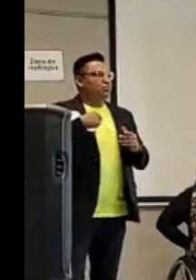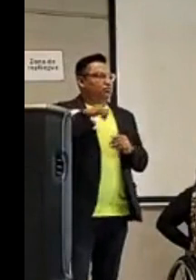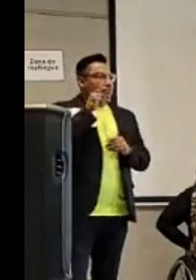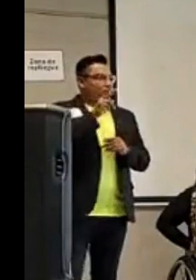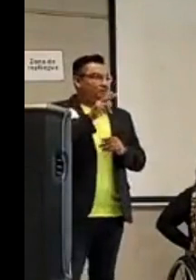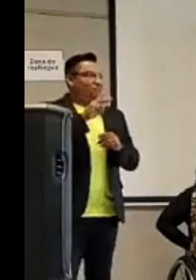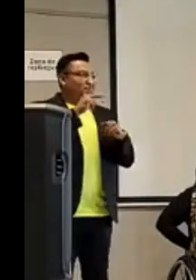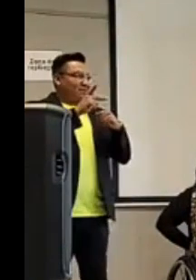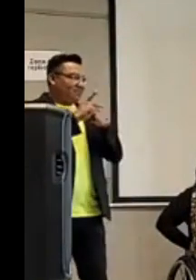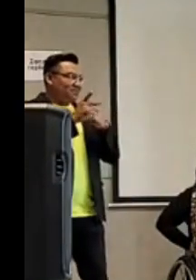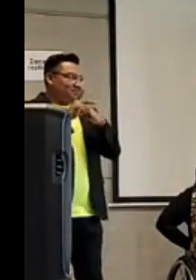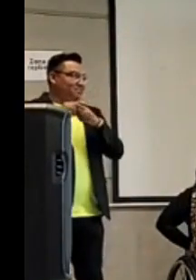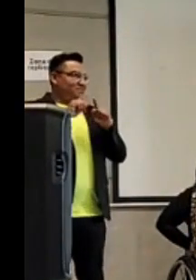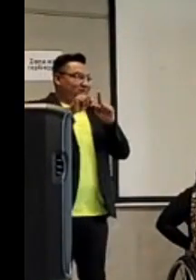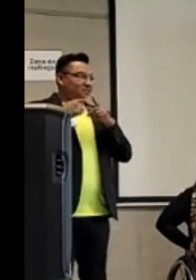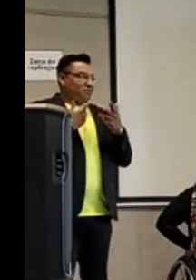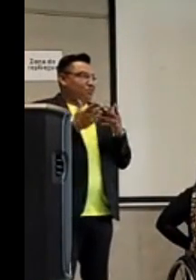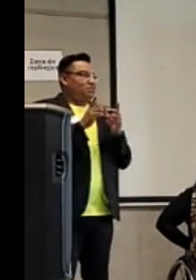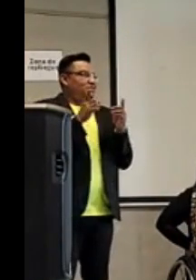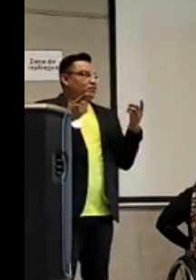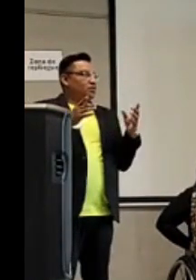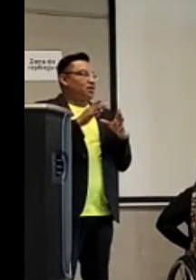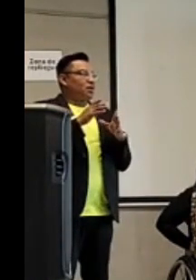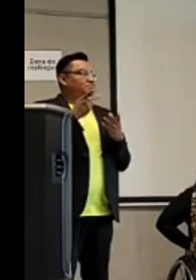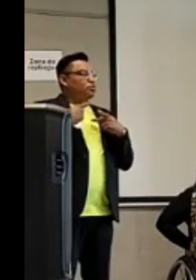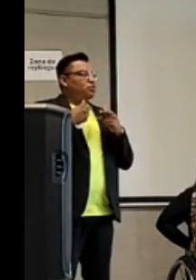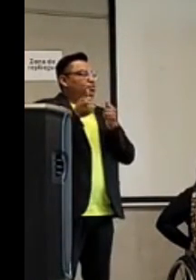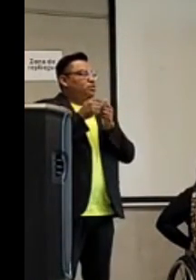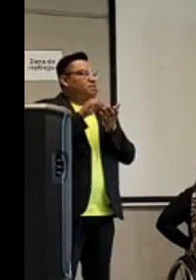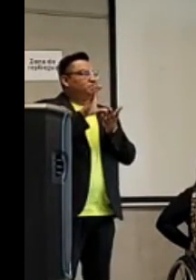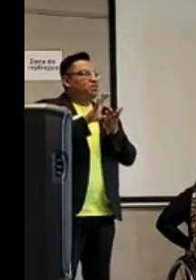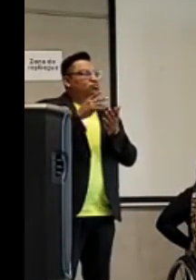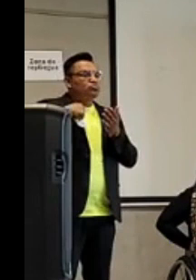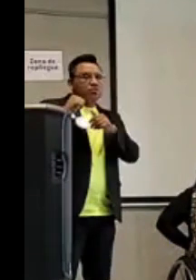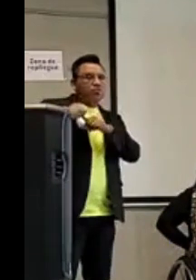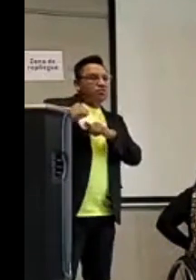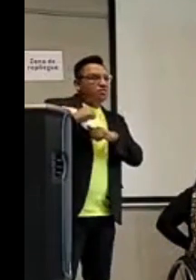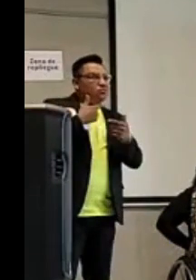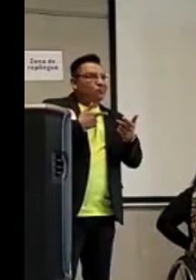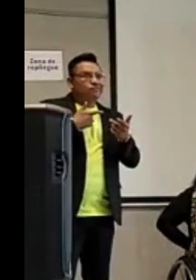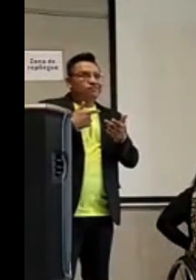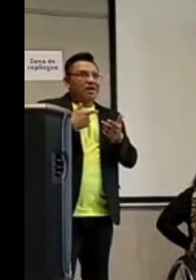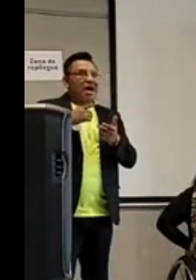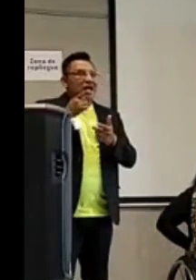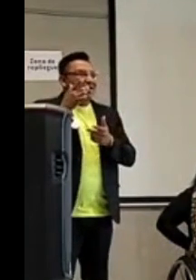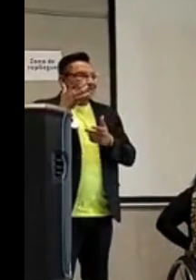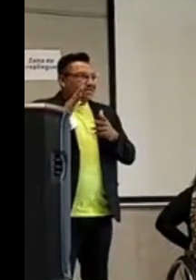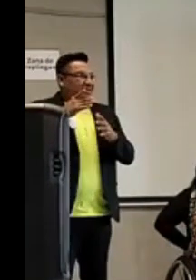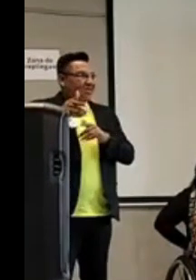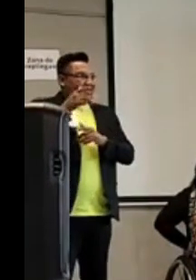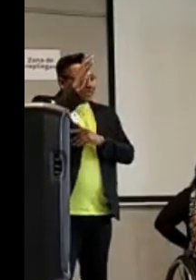tratan a las personas con discapacidad cómo concientizar a las autoridades porque considerando que